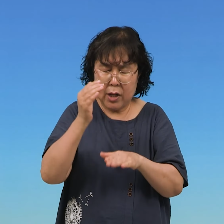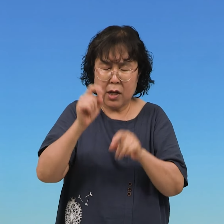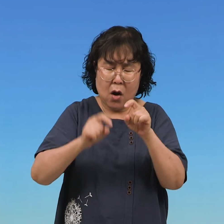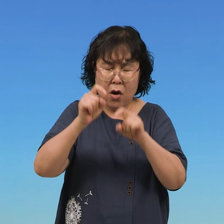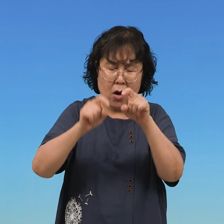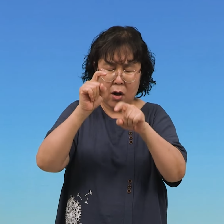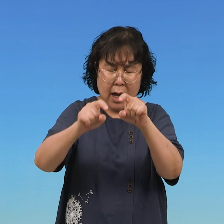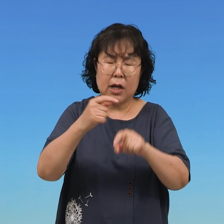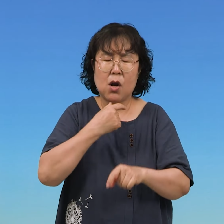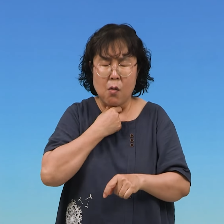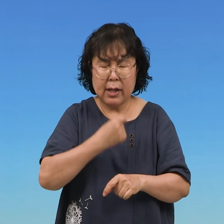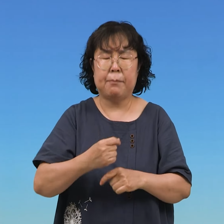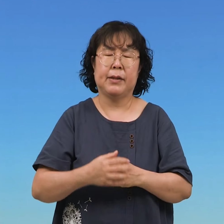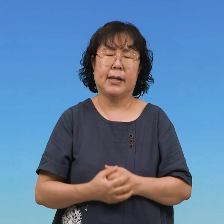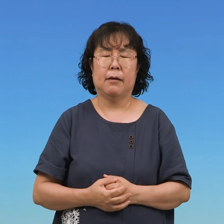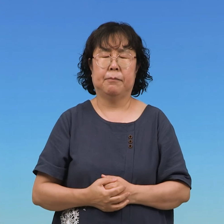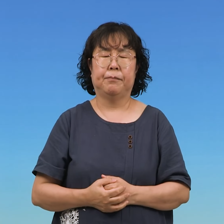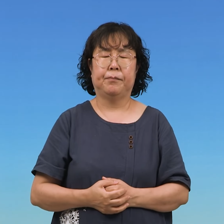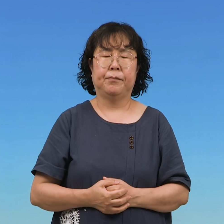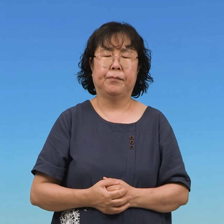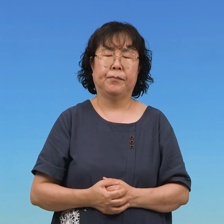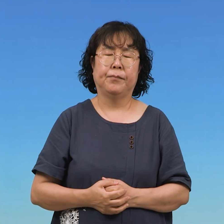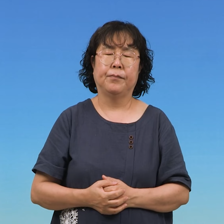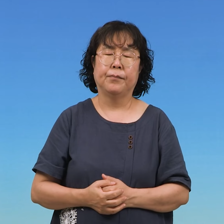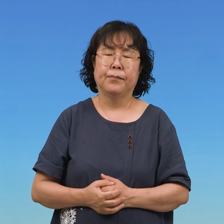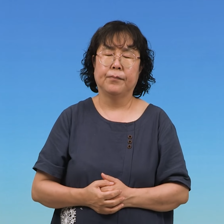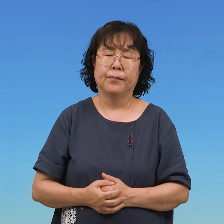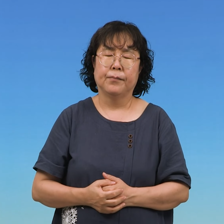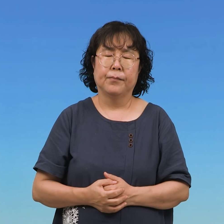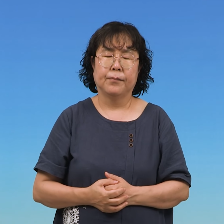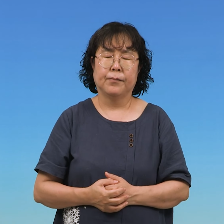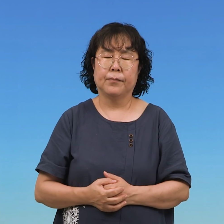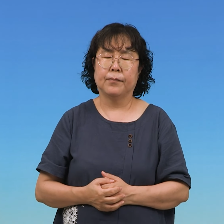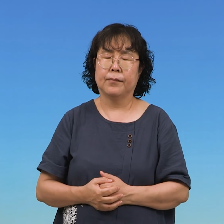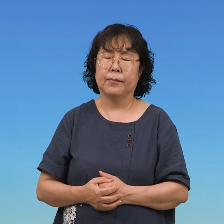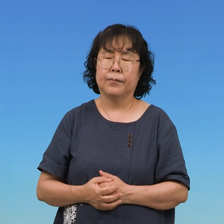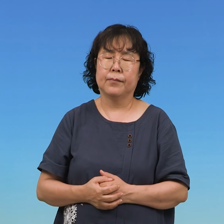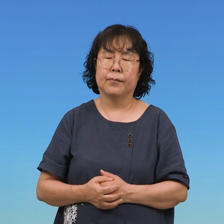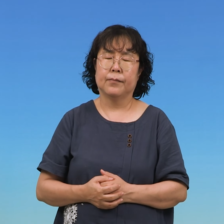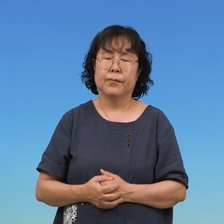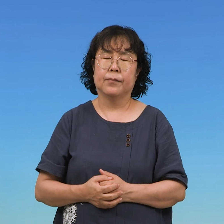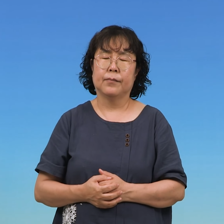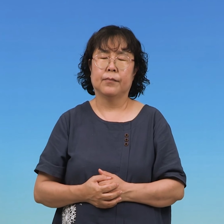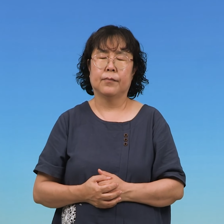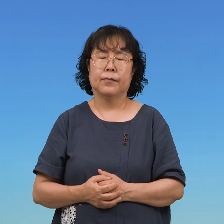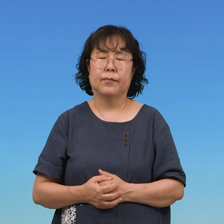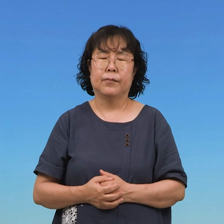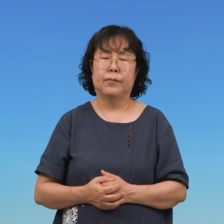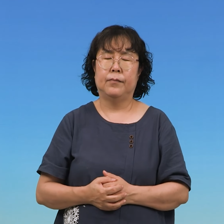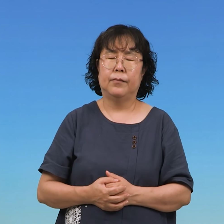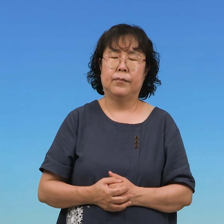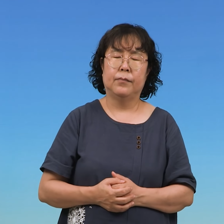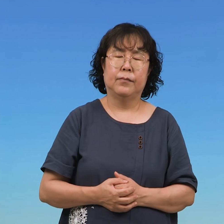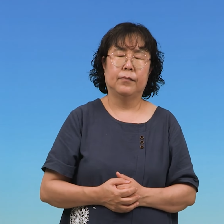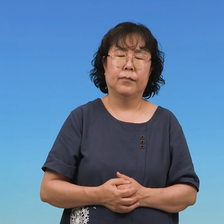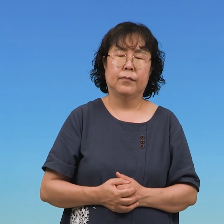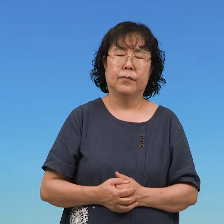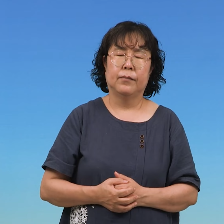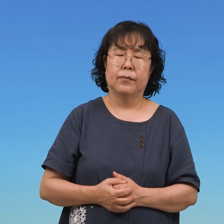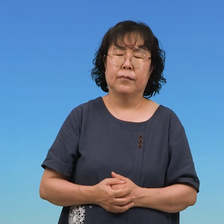우리 모두가 될 수 있도록 인도하여 주시옵소서. 이 수가성 여인처럼 이 본질적인 문제를 바라보게 하시고 그 부조리한 사회의 그